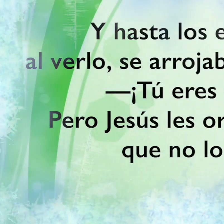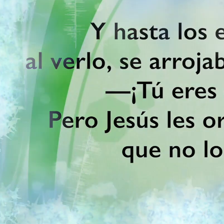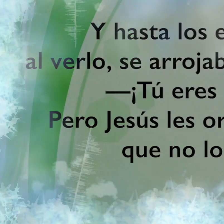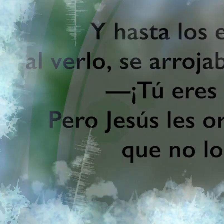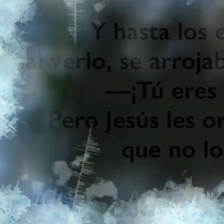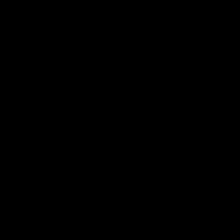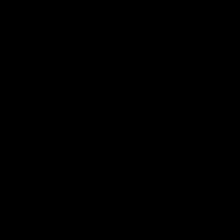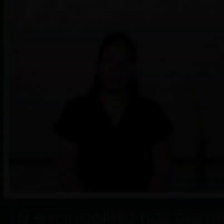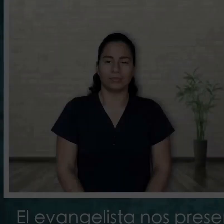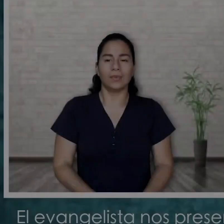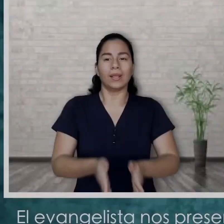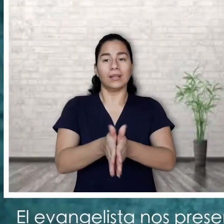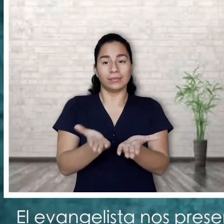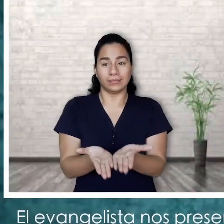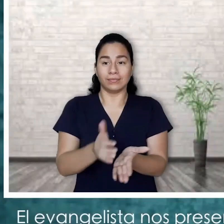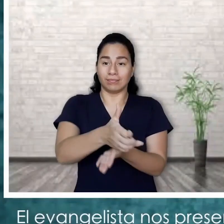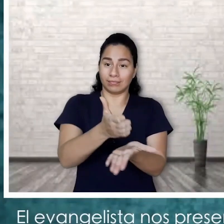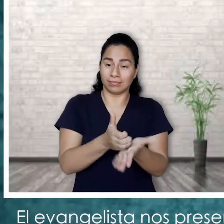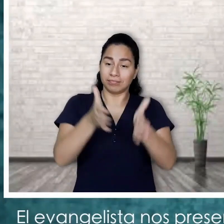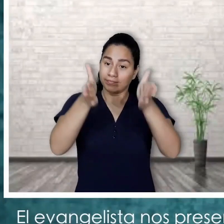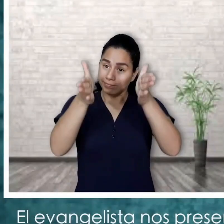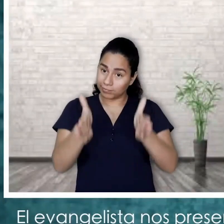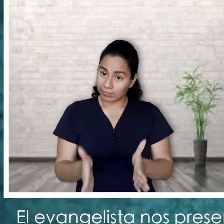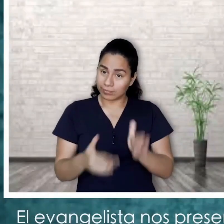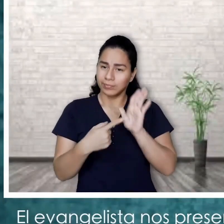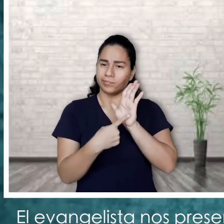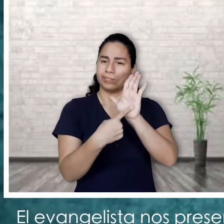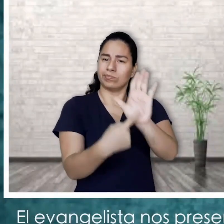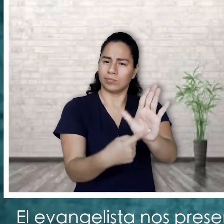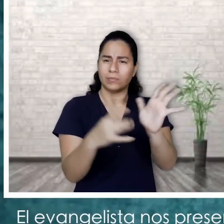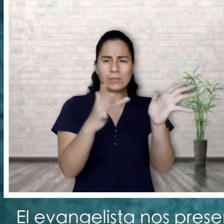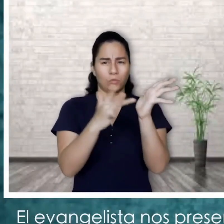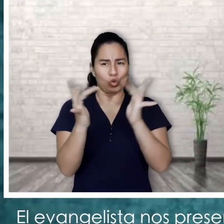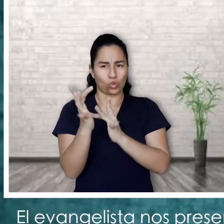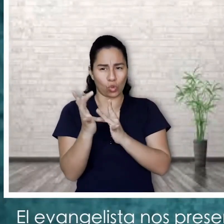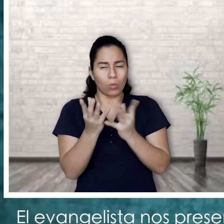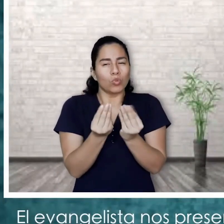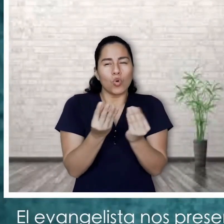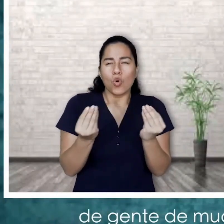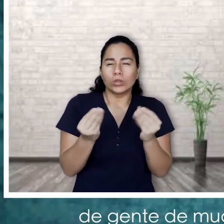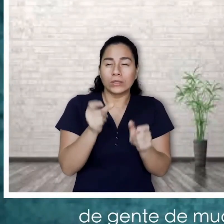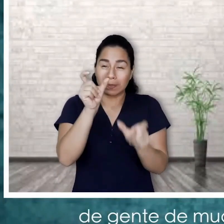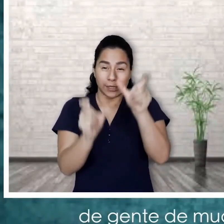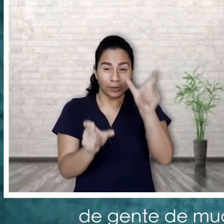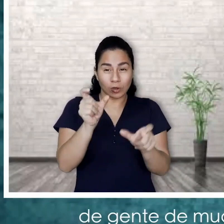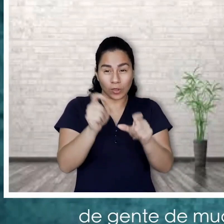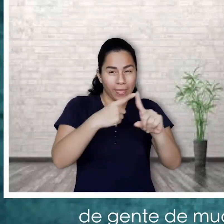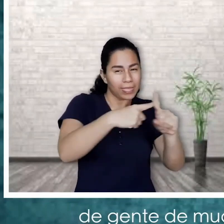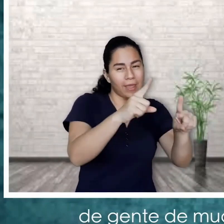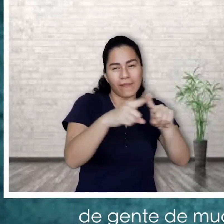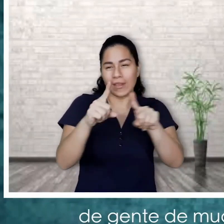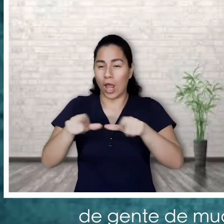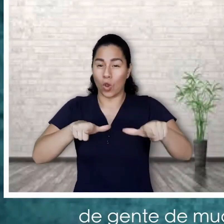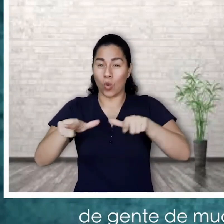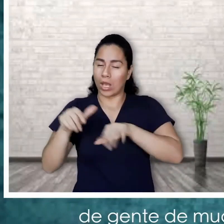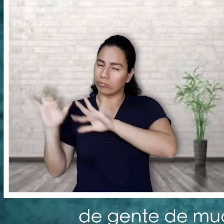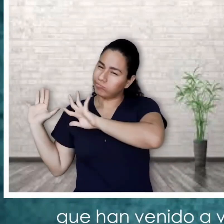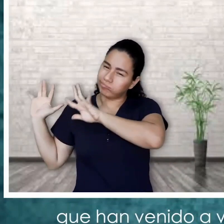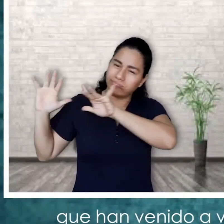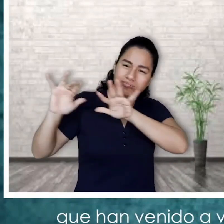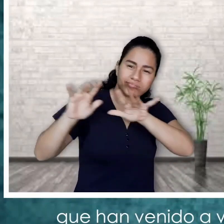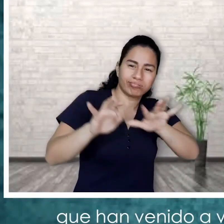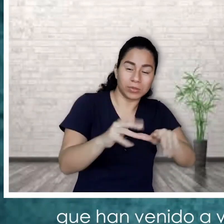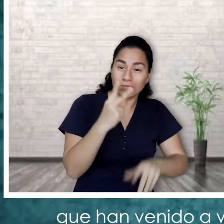descubrieran. El evangelista nos presenta a Jesús entre una multitud de gente de muchos lugares